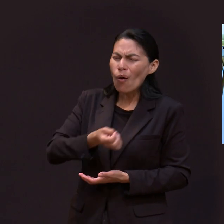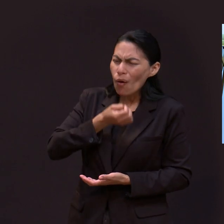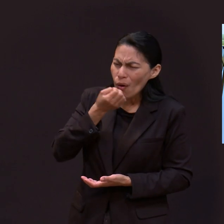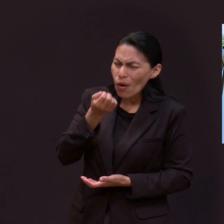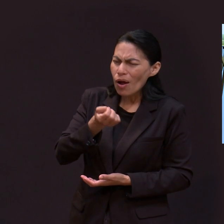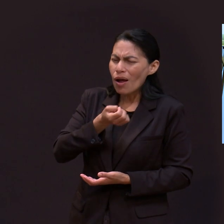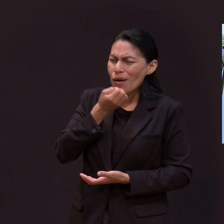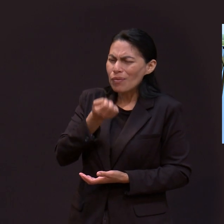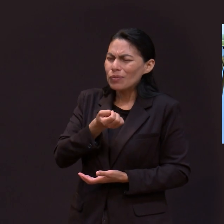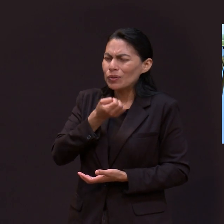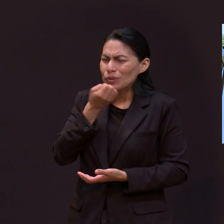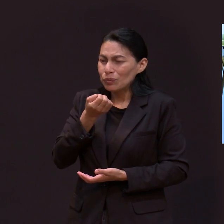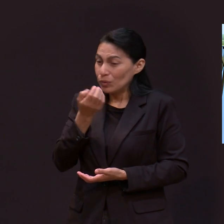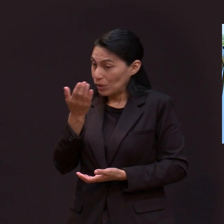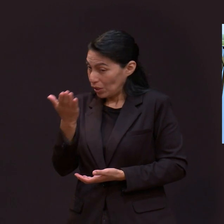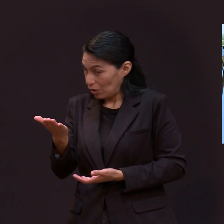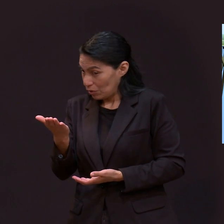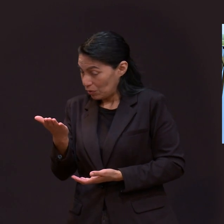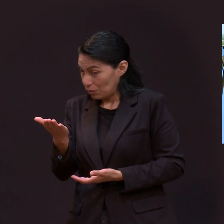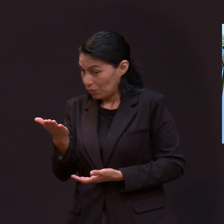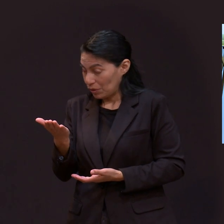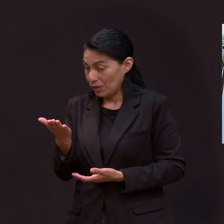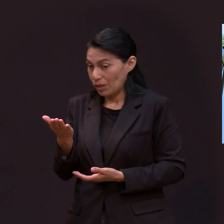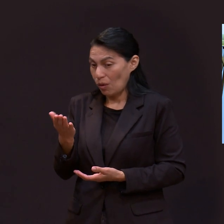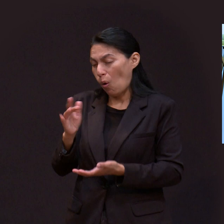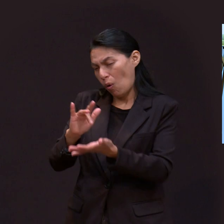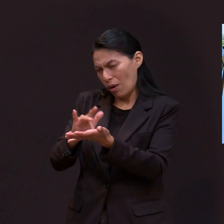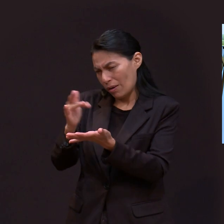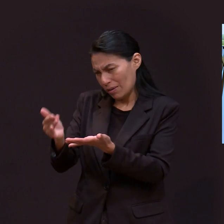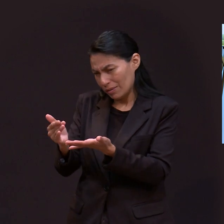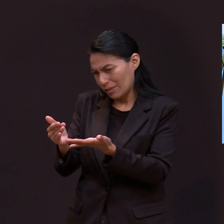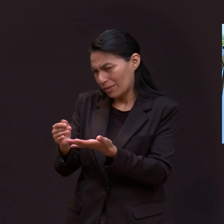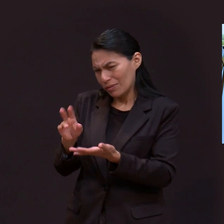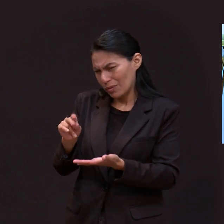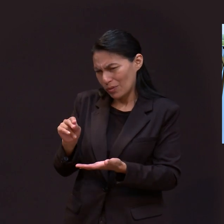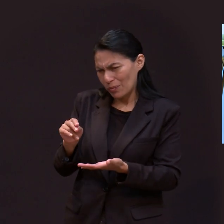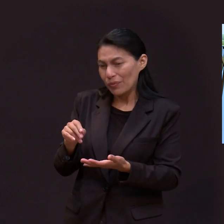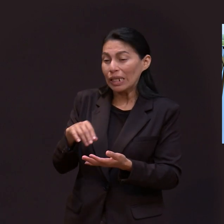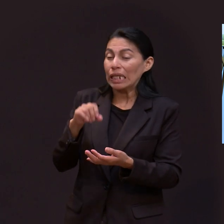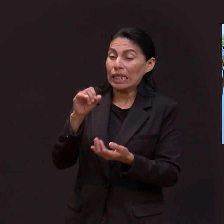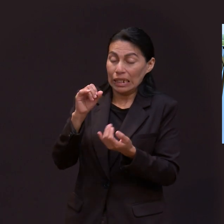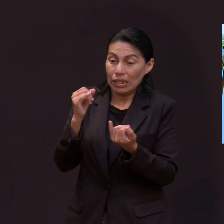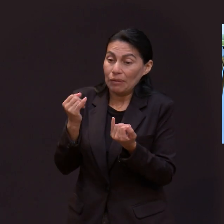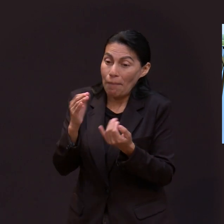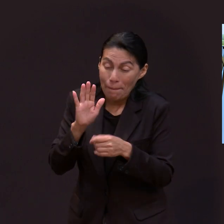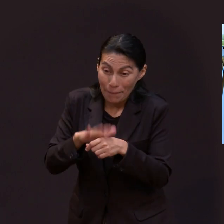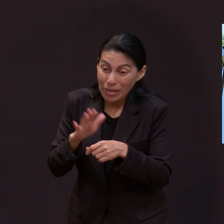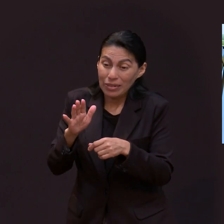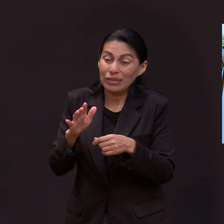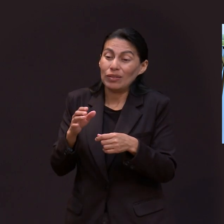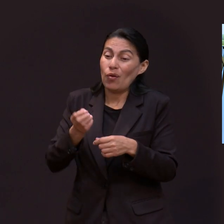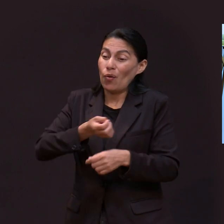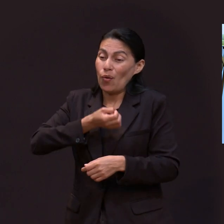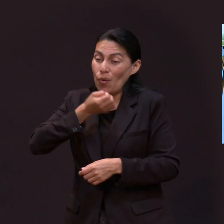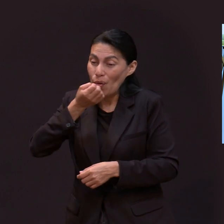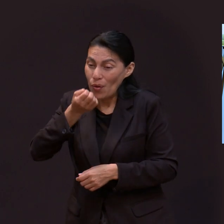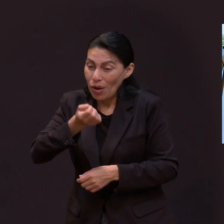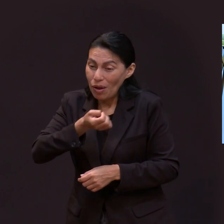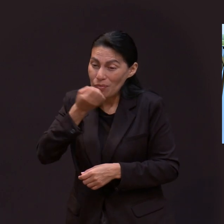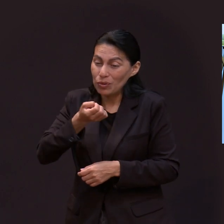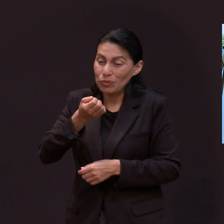no solo oramos por lo que ellos están pidiendo o agradeciendo sino que nos